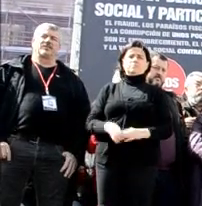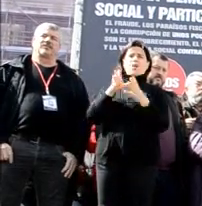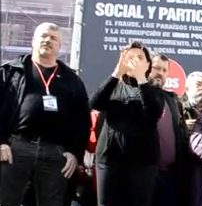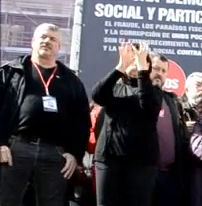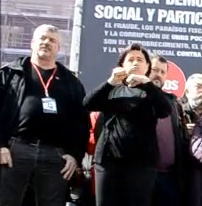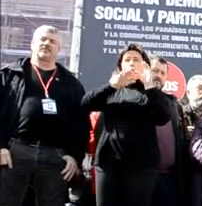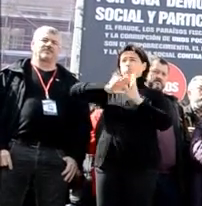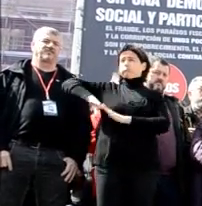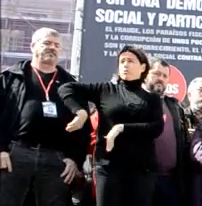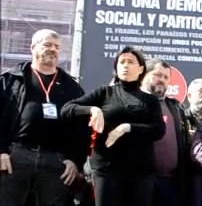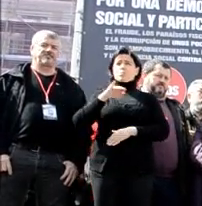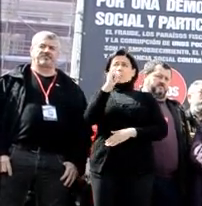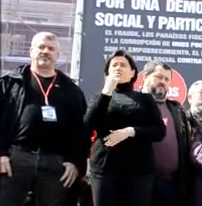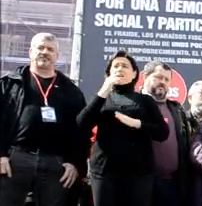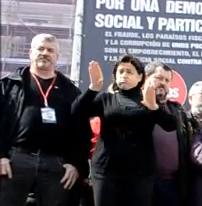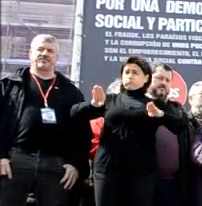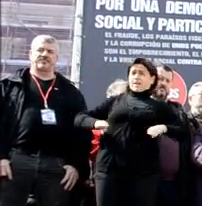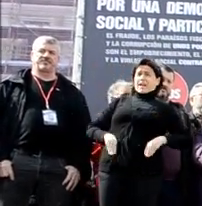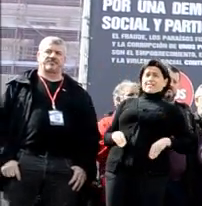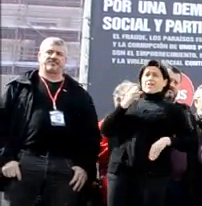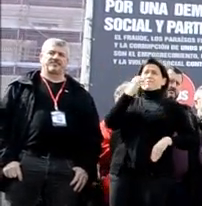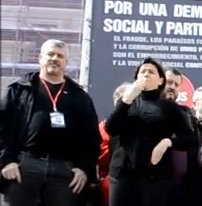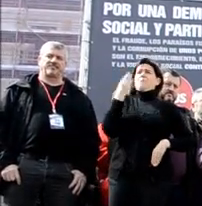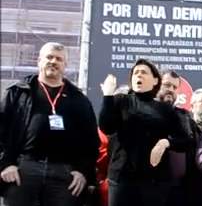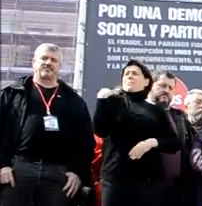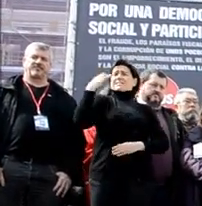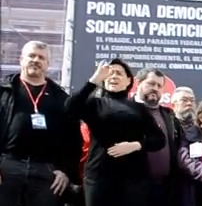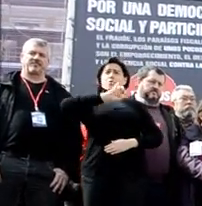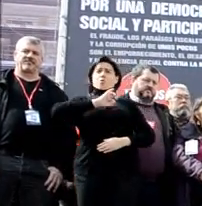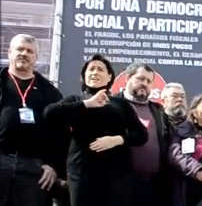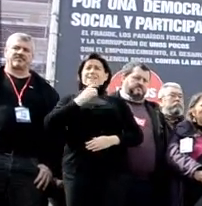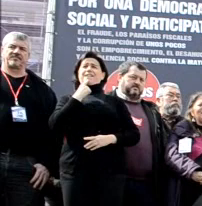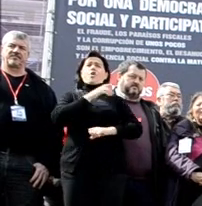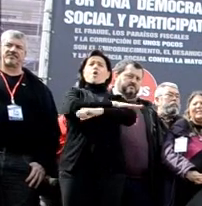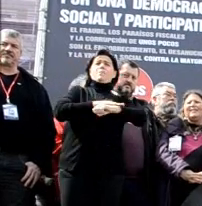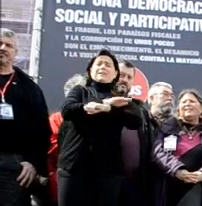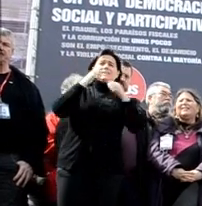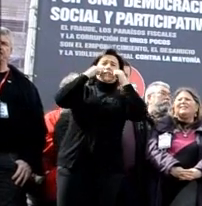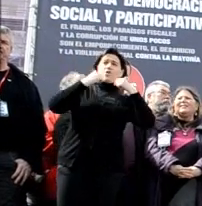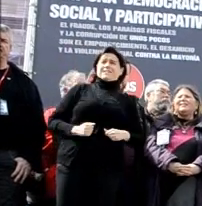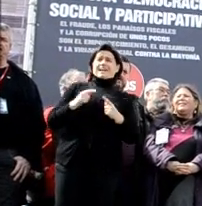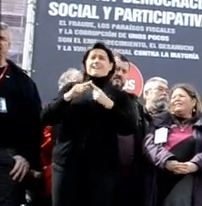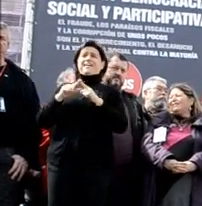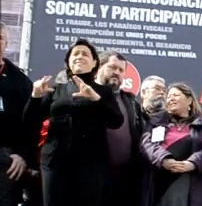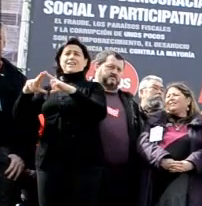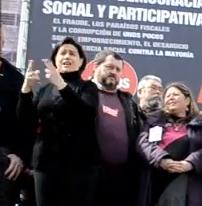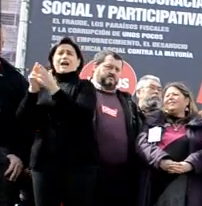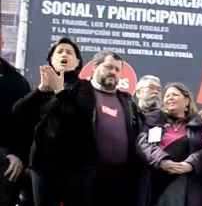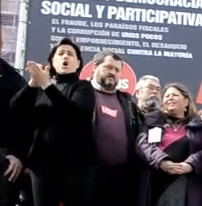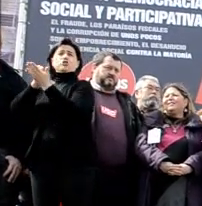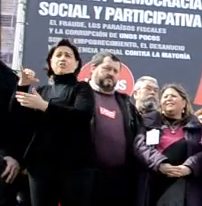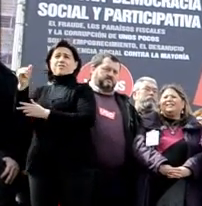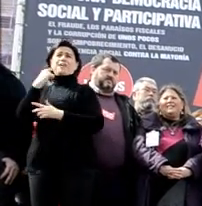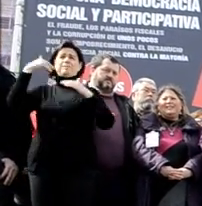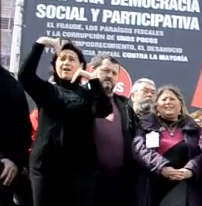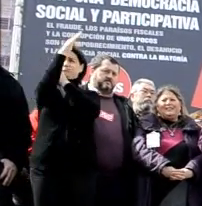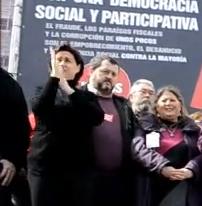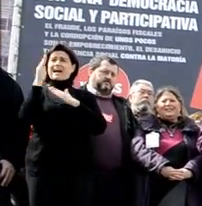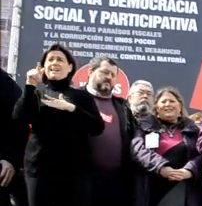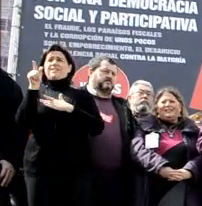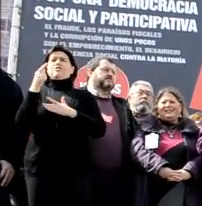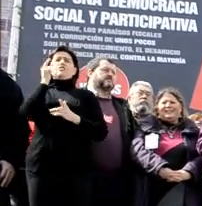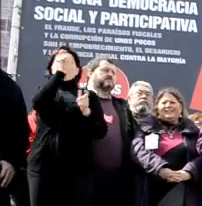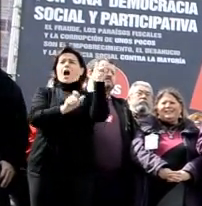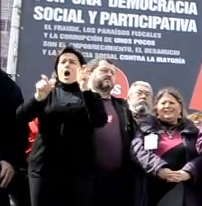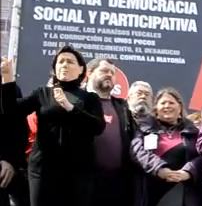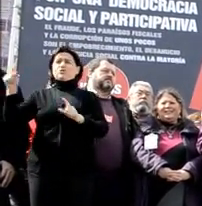Los últimos acuerdos adoptados el pasado mes de enero por el Ministerio de Sanidad y Servicios Sociales en relación a la atención a personas en situación